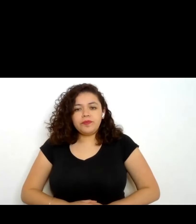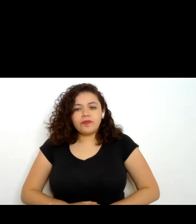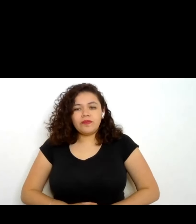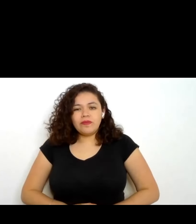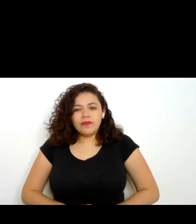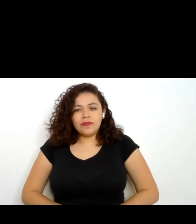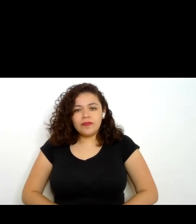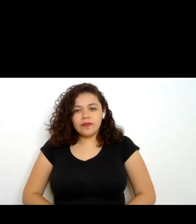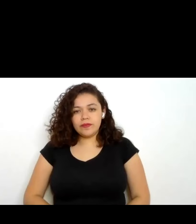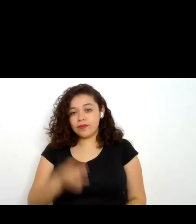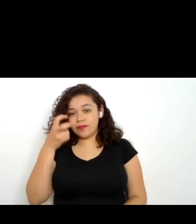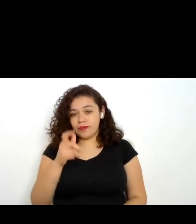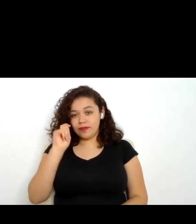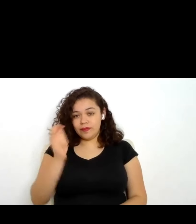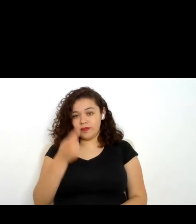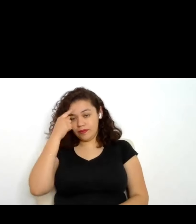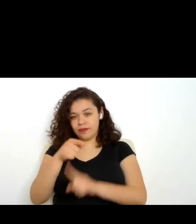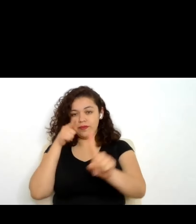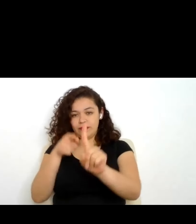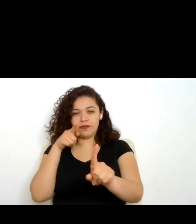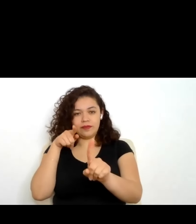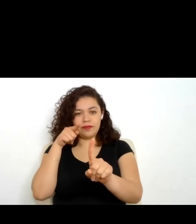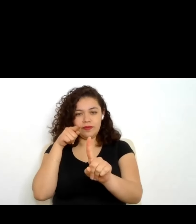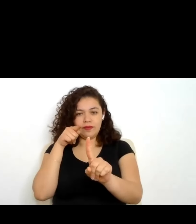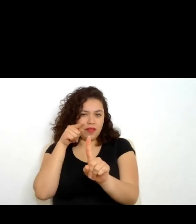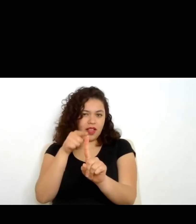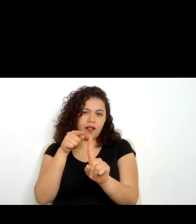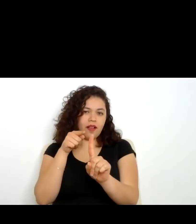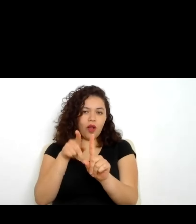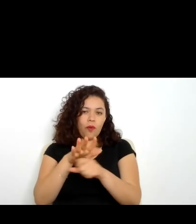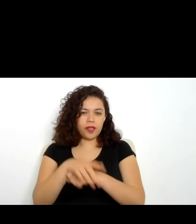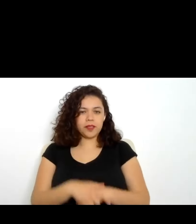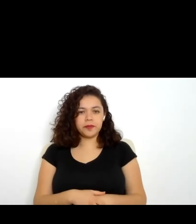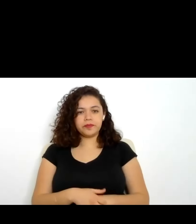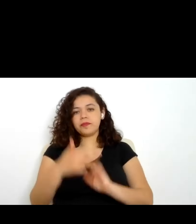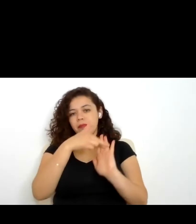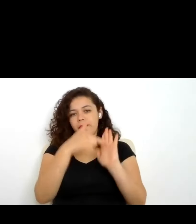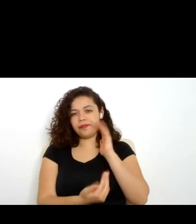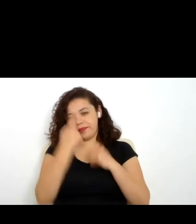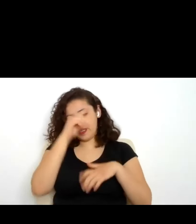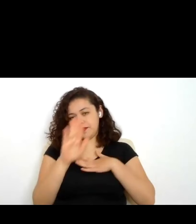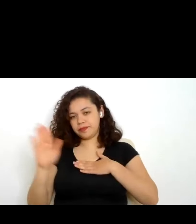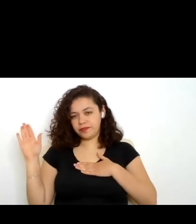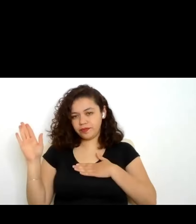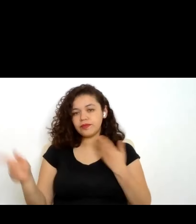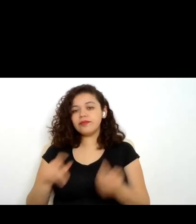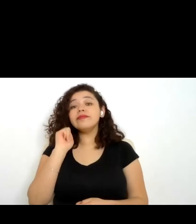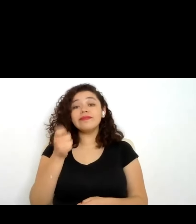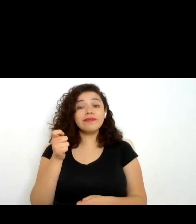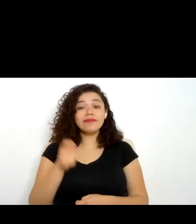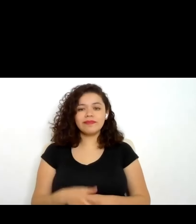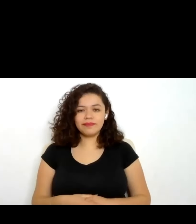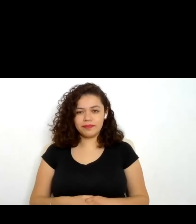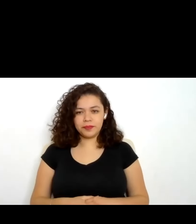este principio de finalidad. El principio de lealtad se refiere